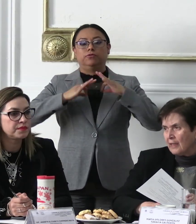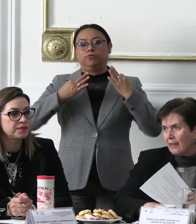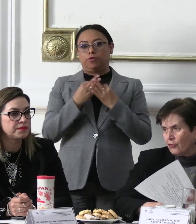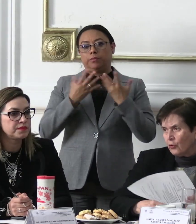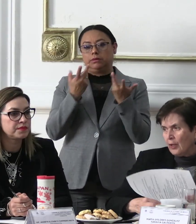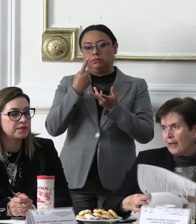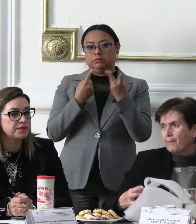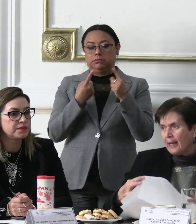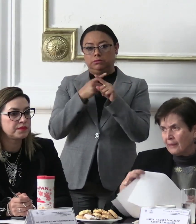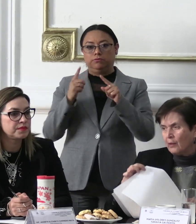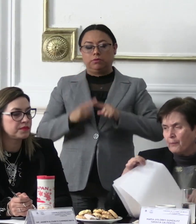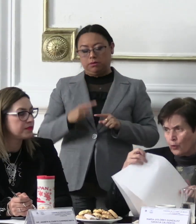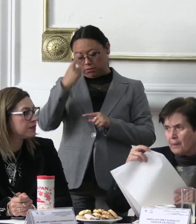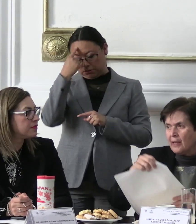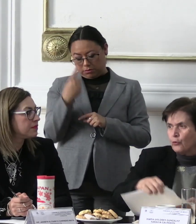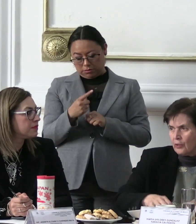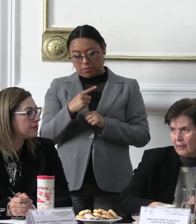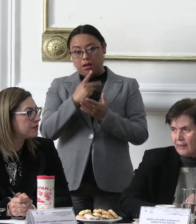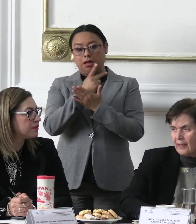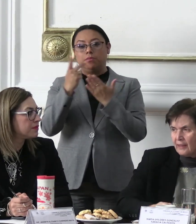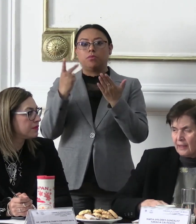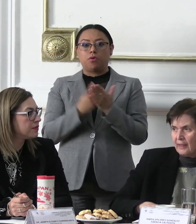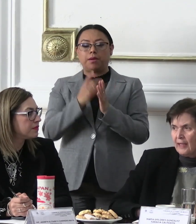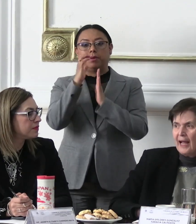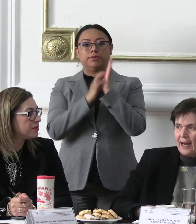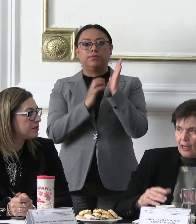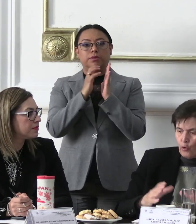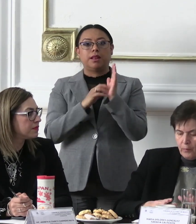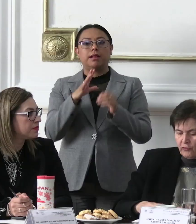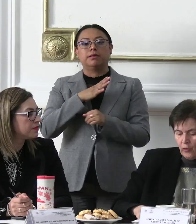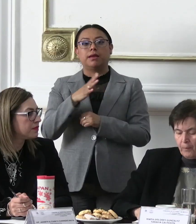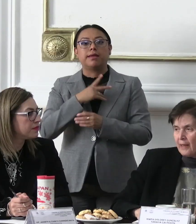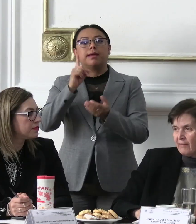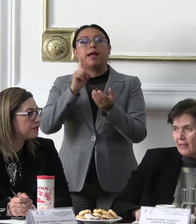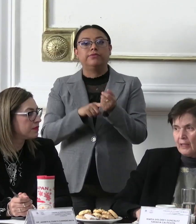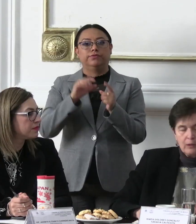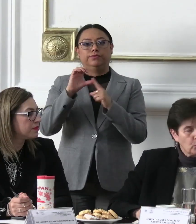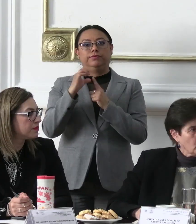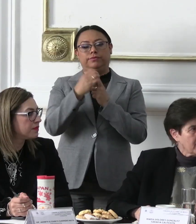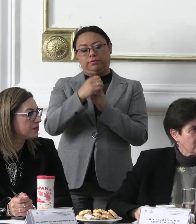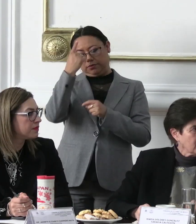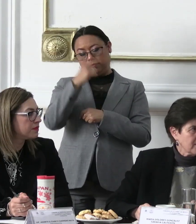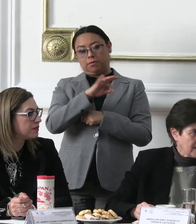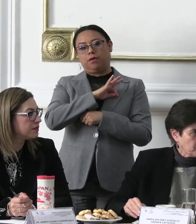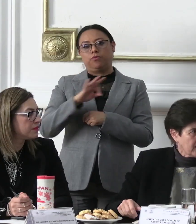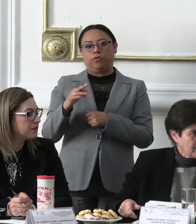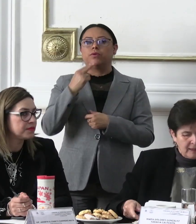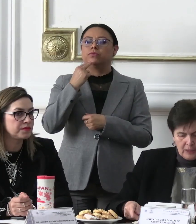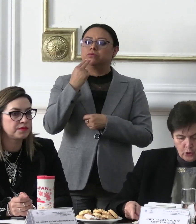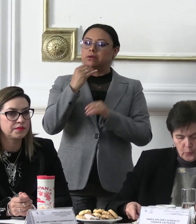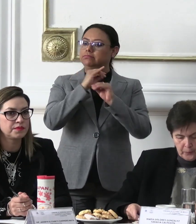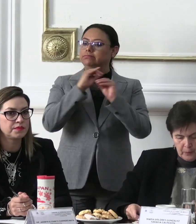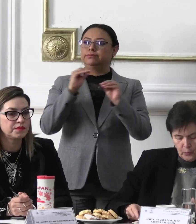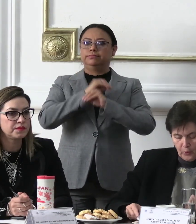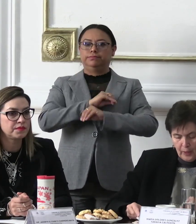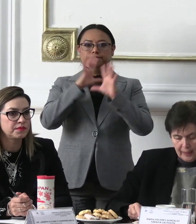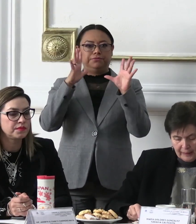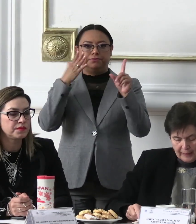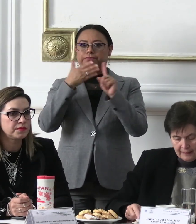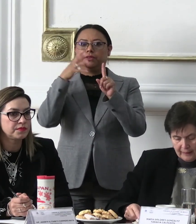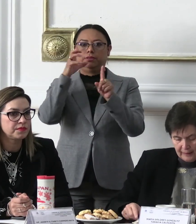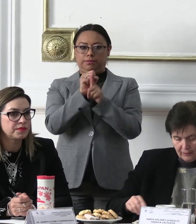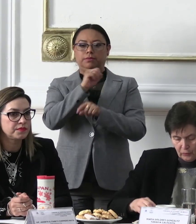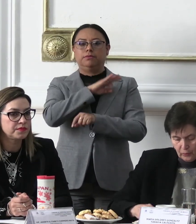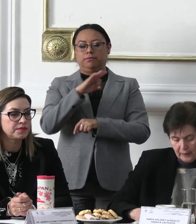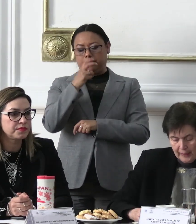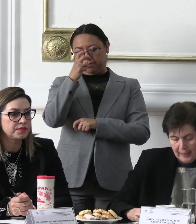mecanismos en relación al el programa de austeridad que tiene la comisión para hacer el uso más transparente y óptimo